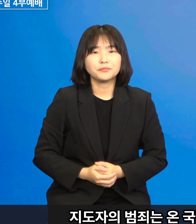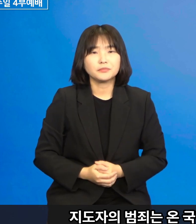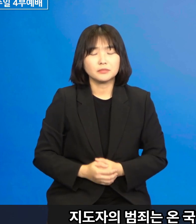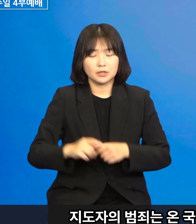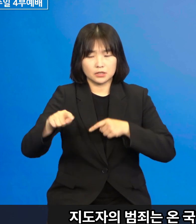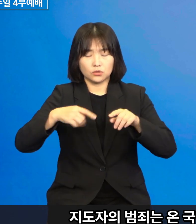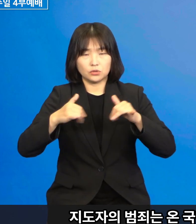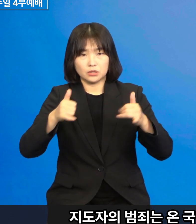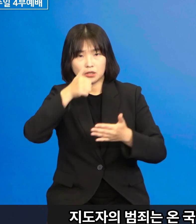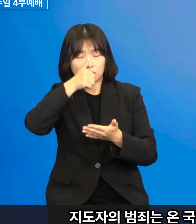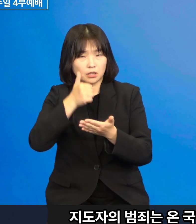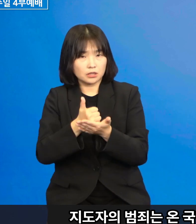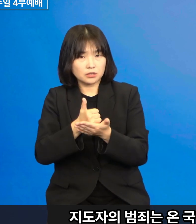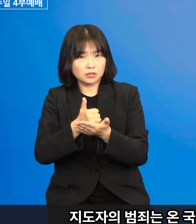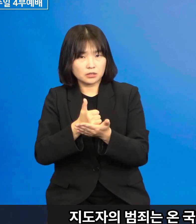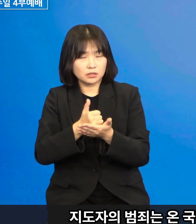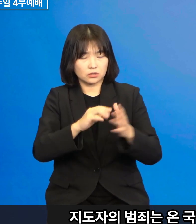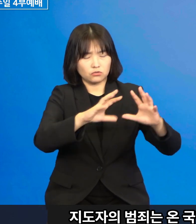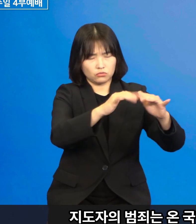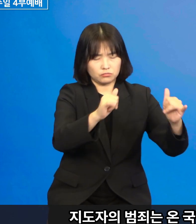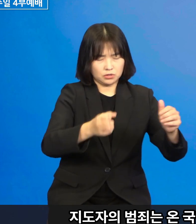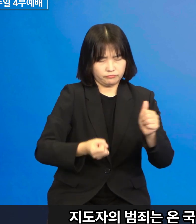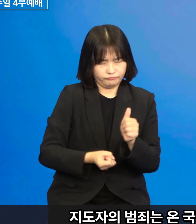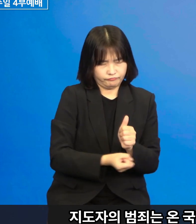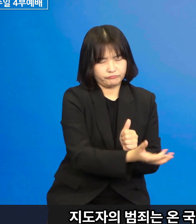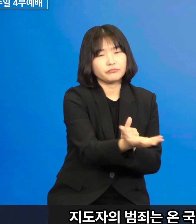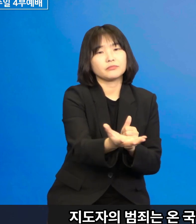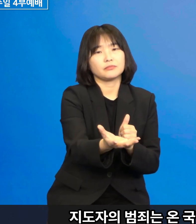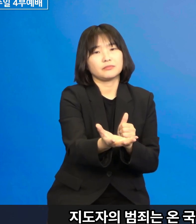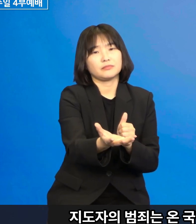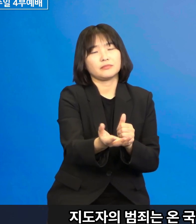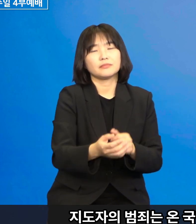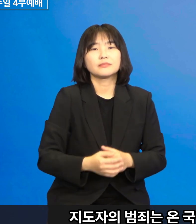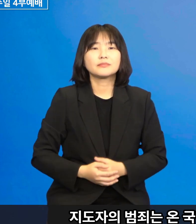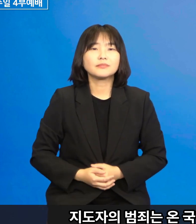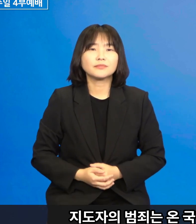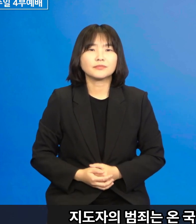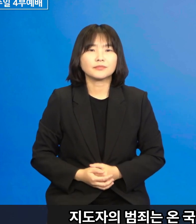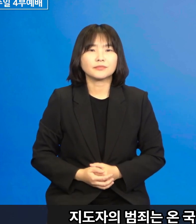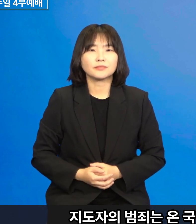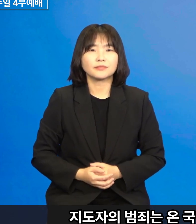지도자의 범죄는 온 국민들에게 미치게 되어 있어요.